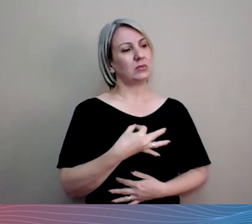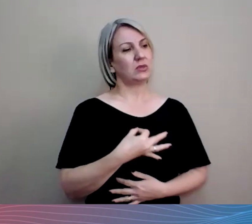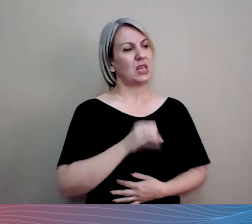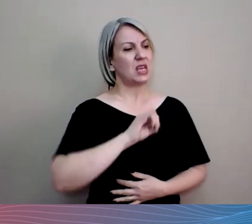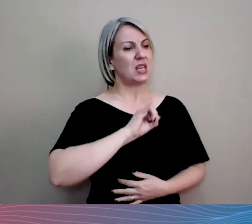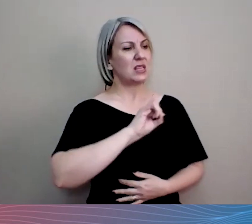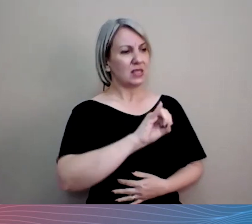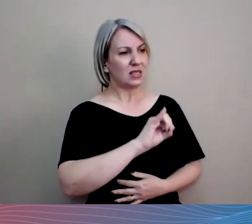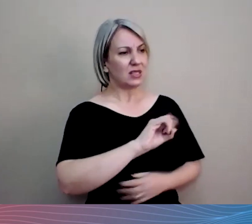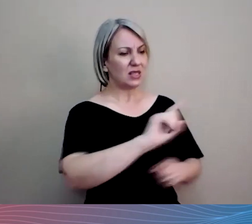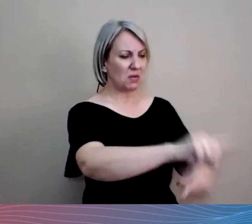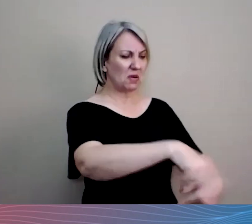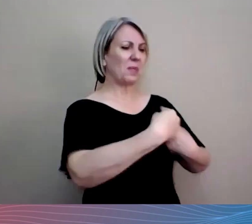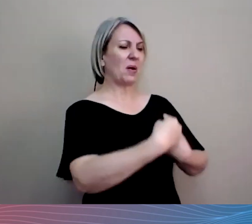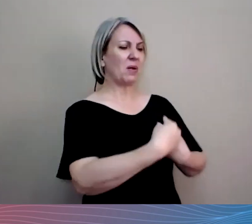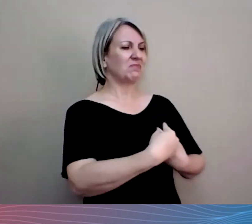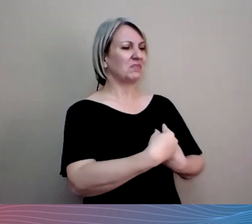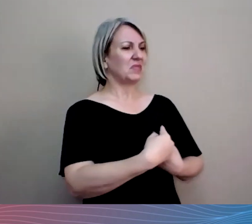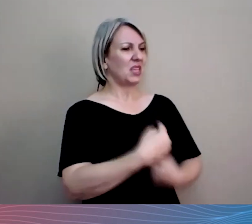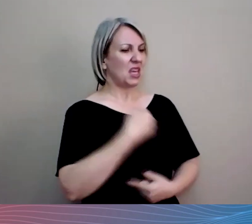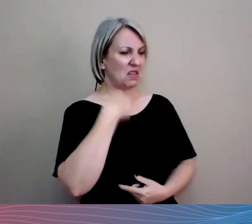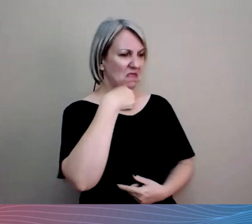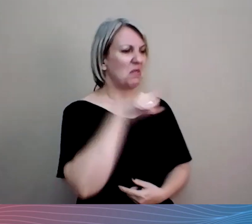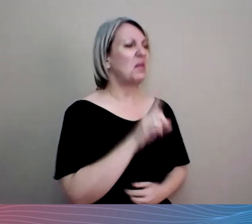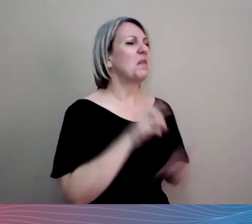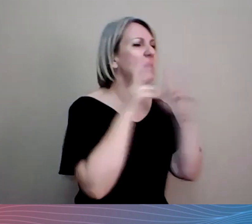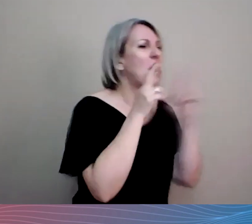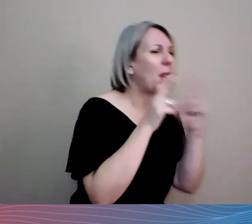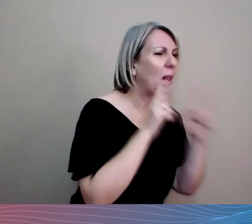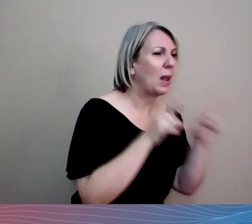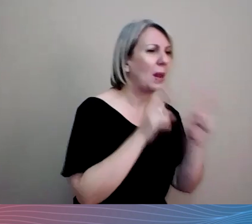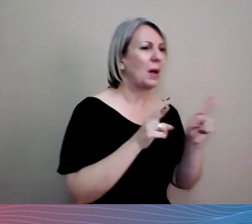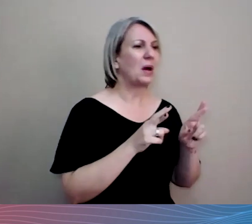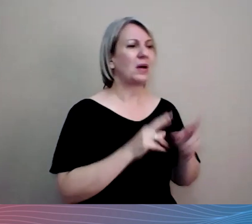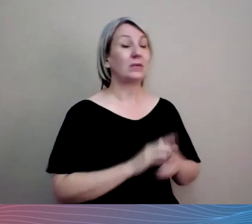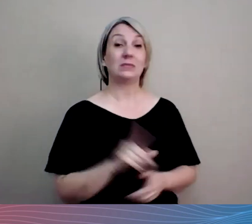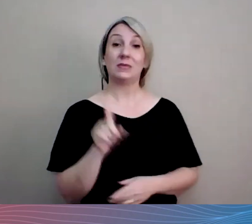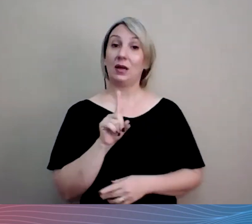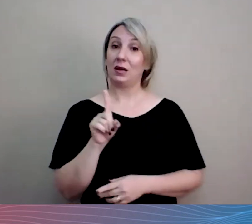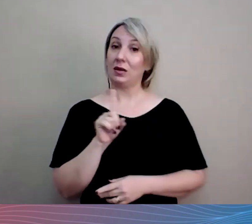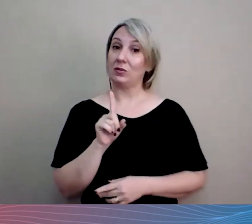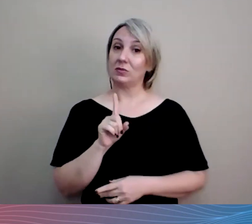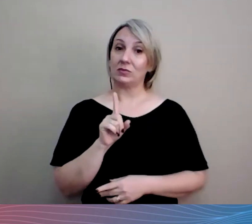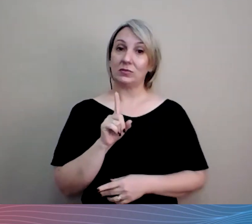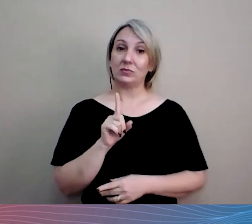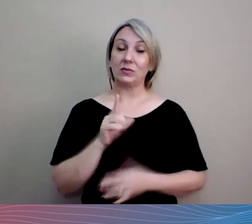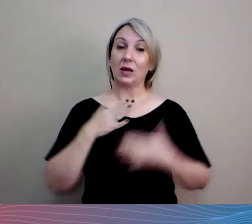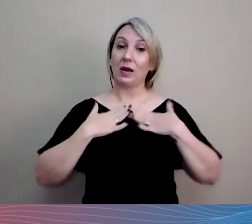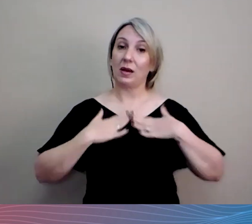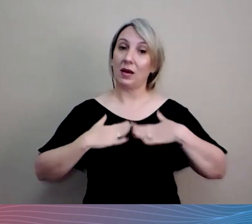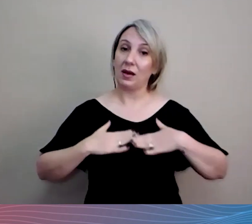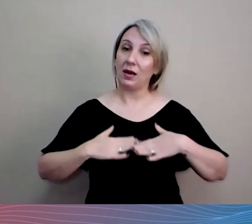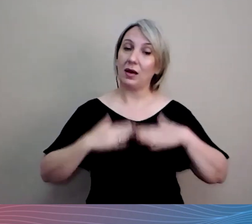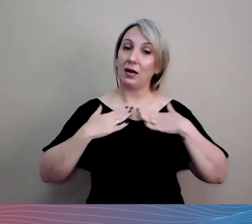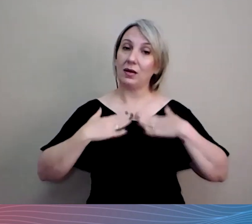alguém critica aquilo que eu fiz, eu me defendo. Irmão, não ande na defensiva, né? Não esteja sempre